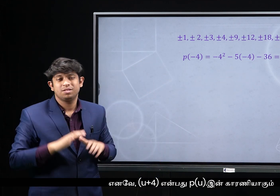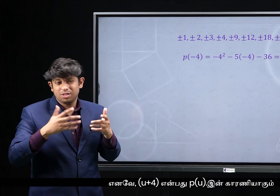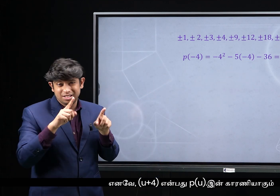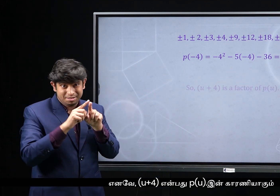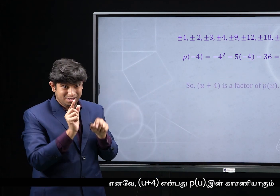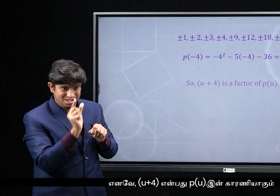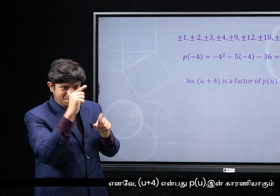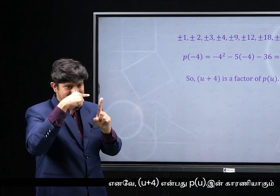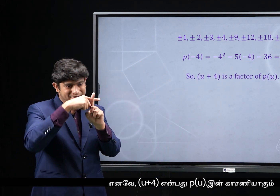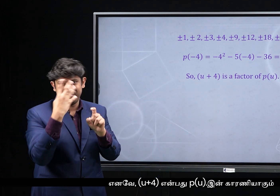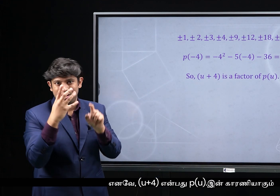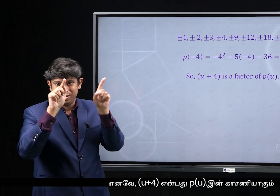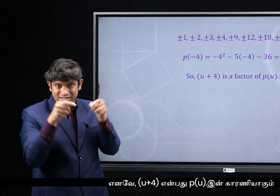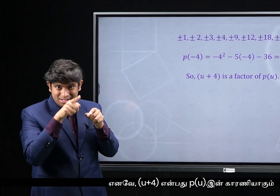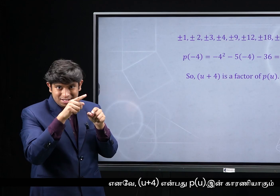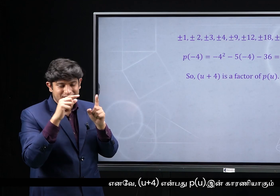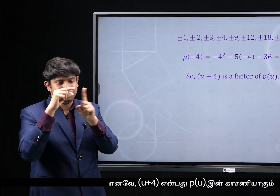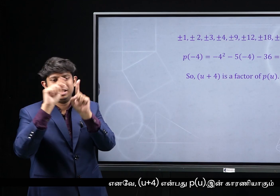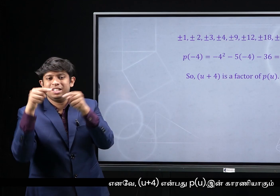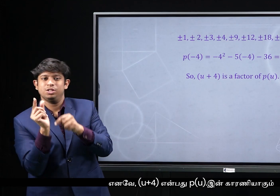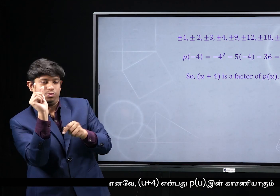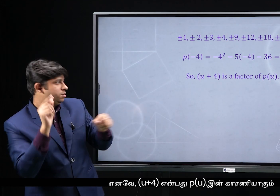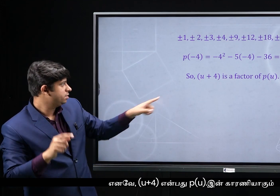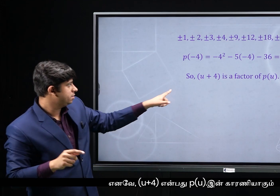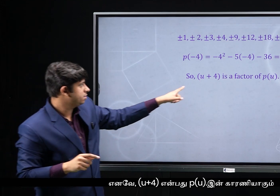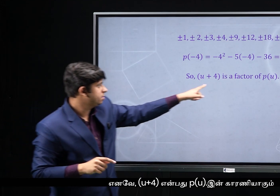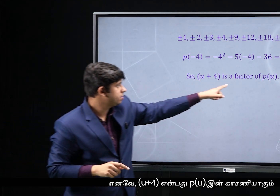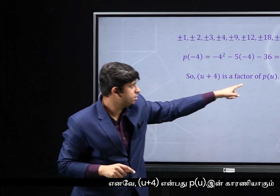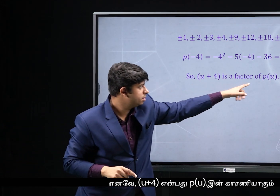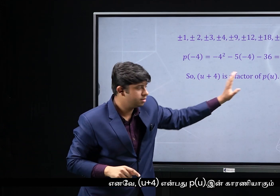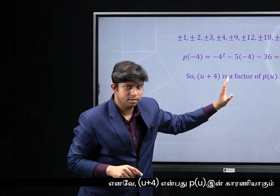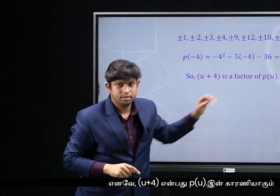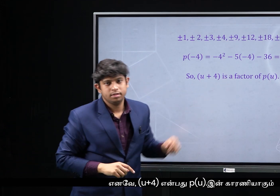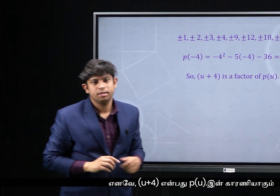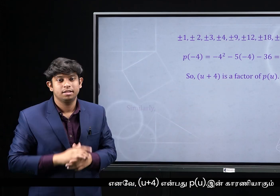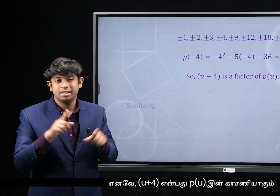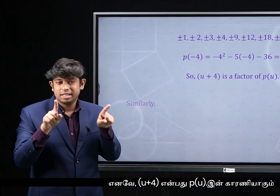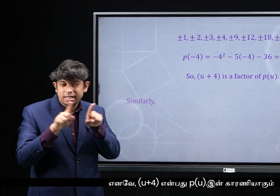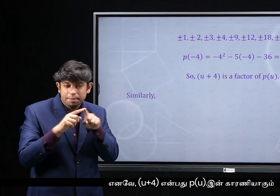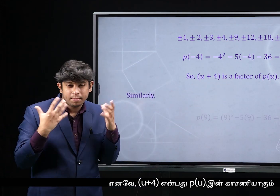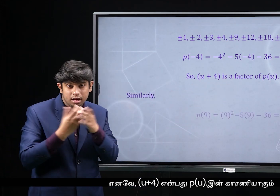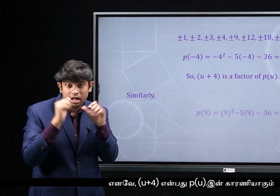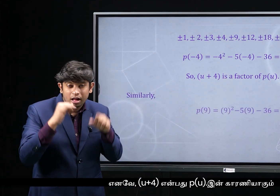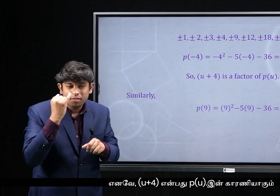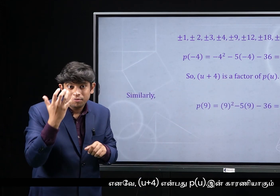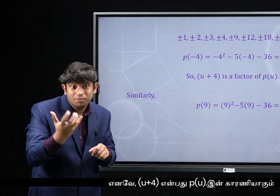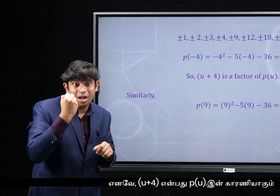எனவே வட்ட அடைப்புக்குறிக்குள் U கூட்டல் 4 என்பது P வட்ட அடைப்புக்குறிக்குள் U இன் காரணி ஆகும்.